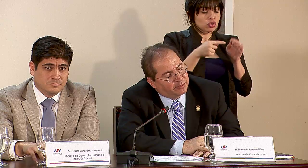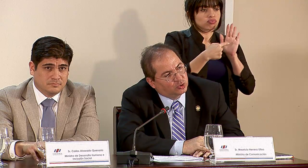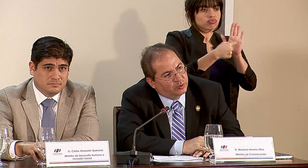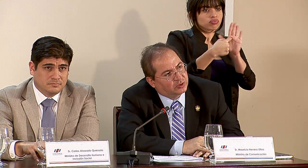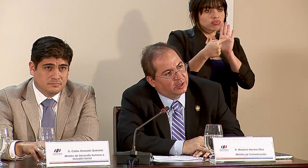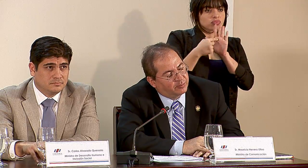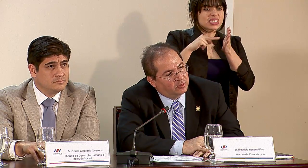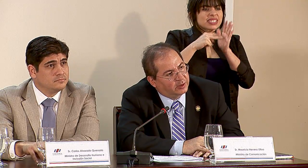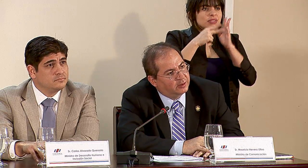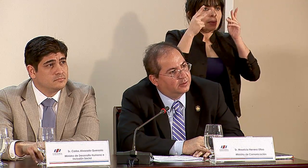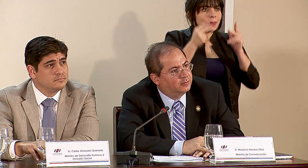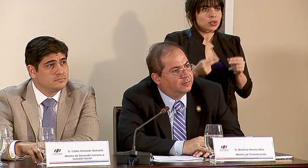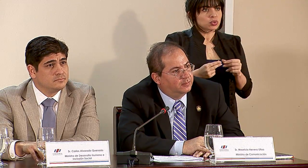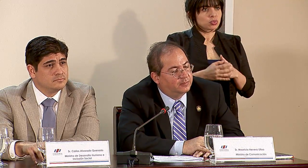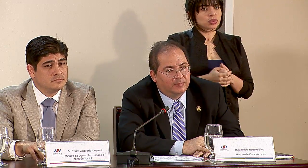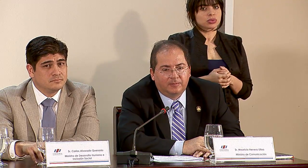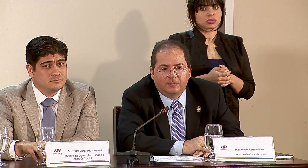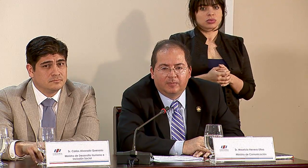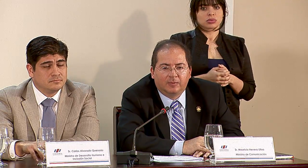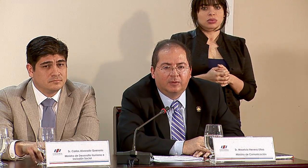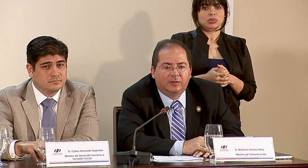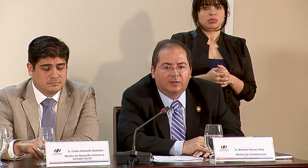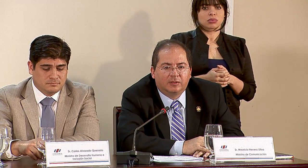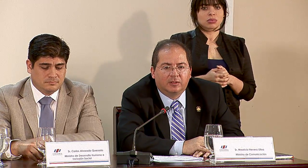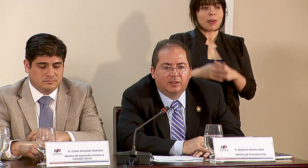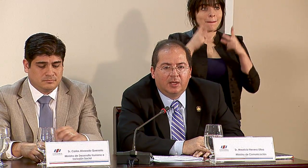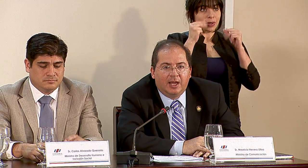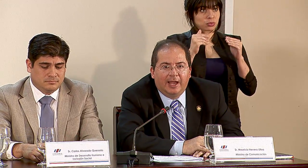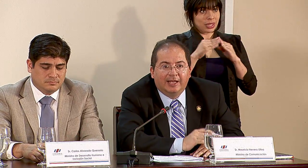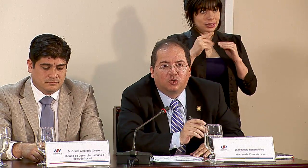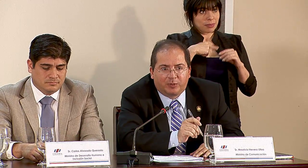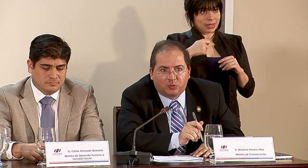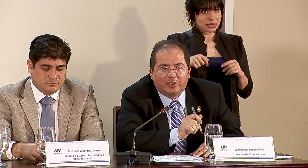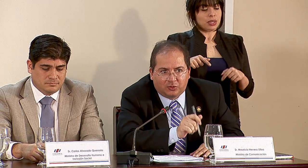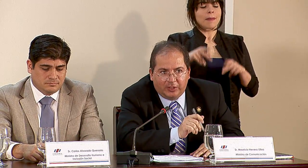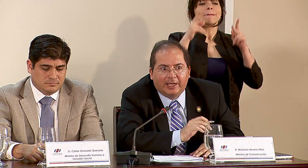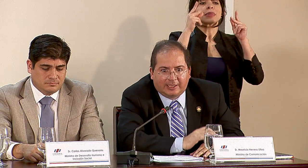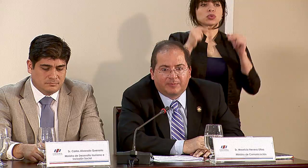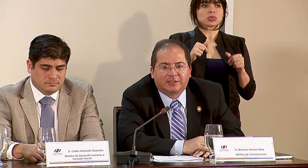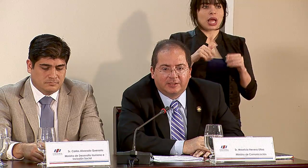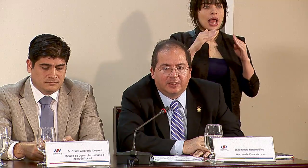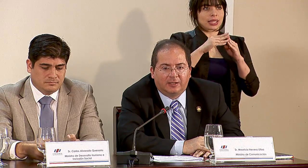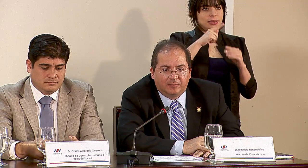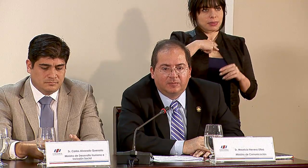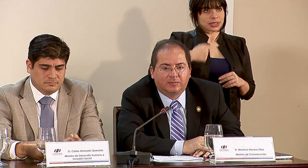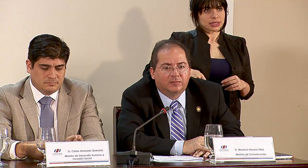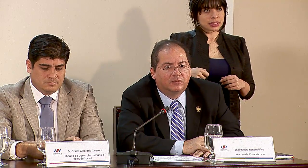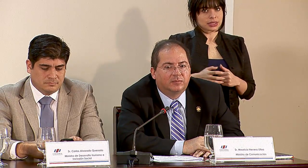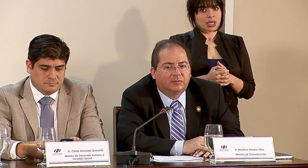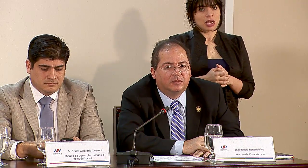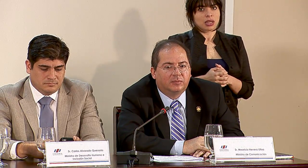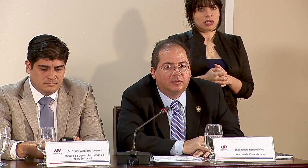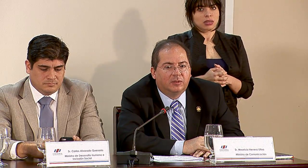este presupuesto de la república es un presupuesto de casa presidencial